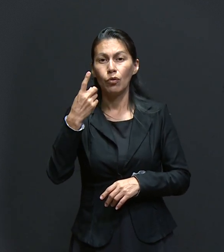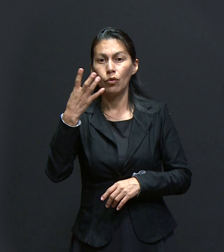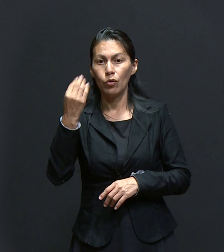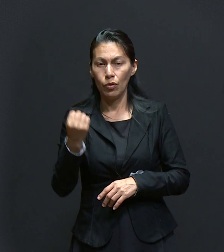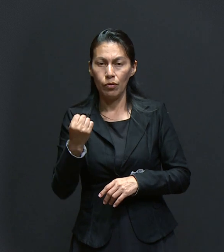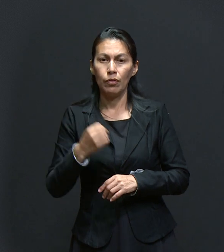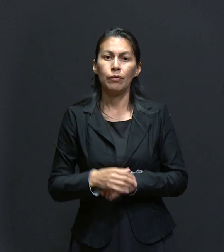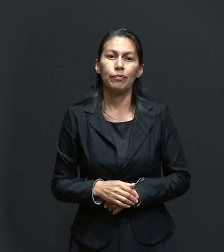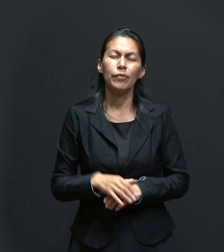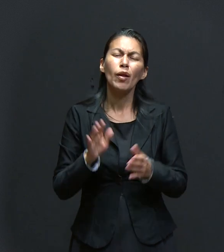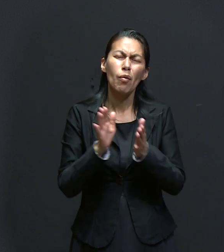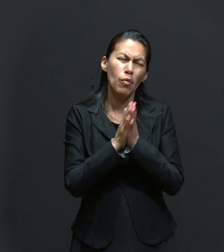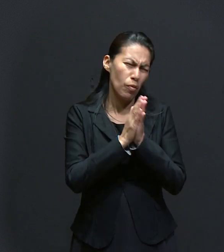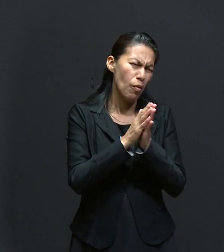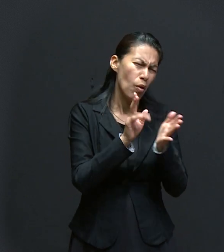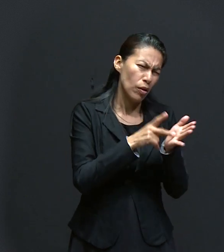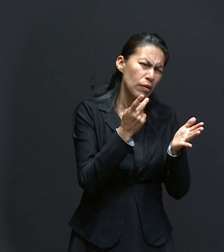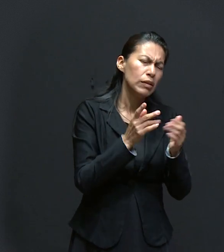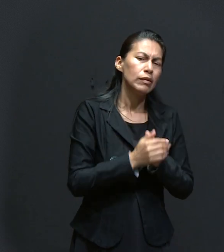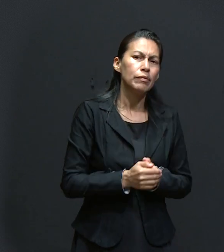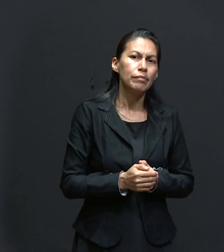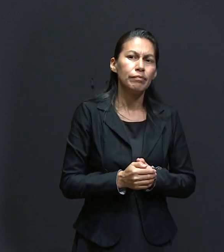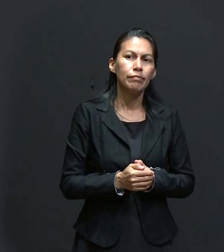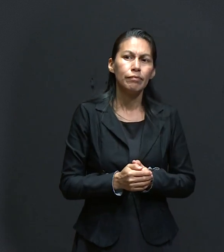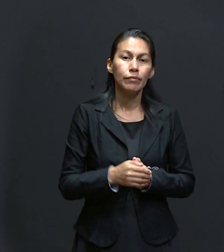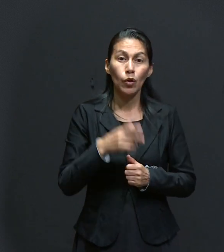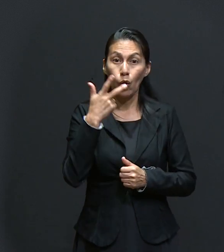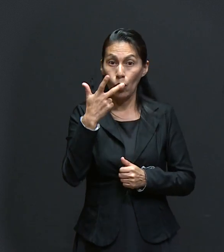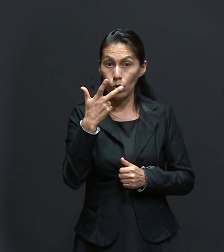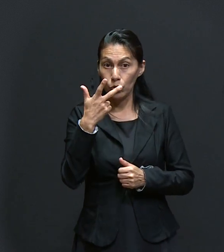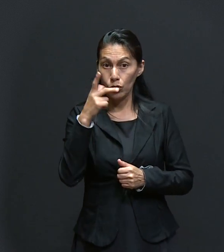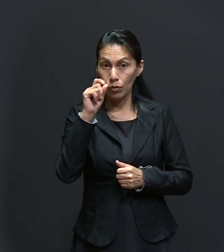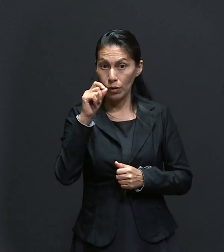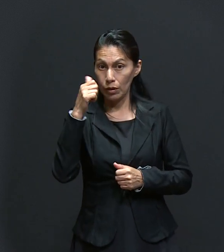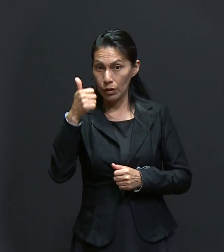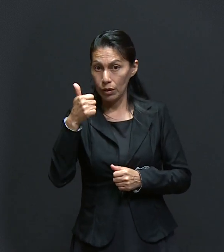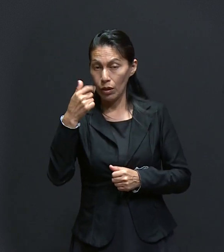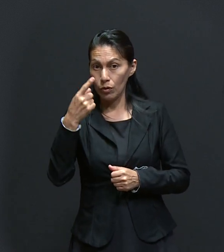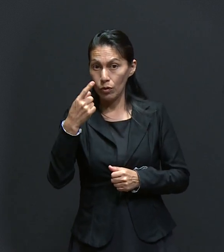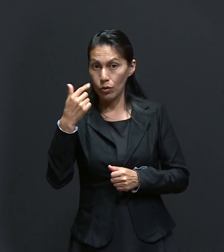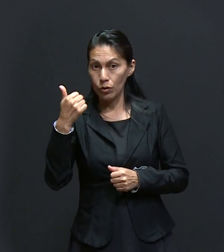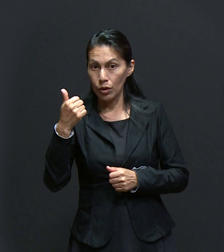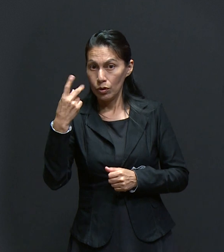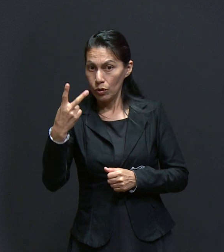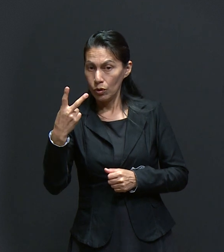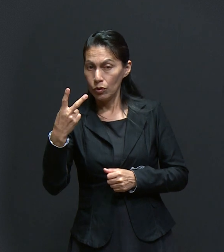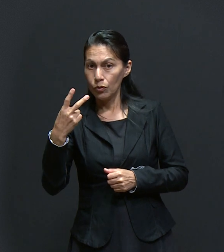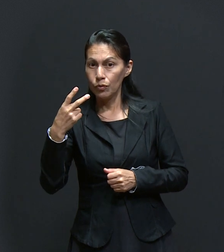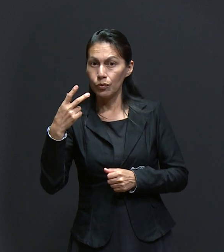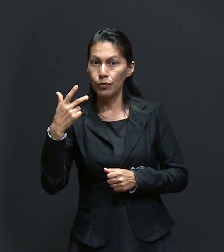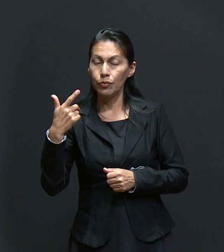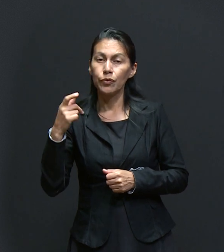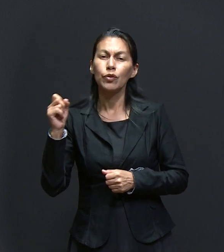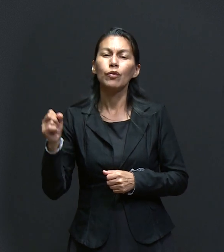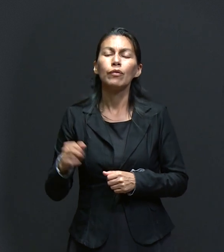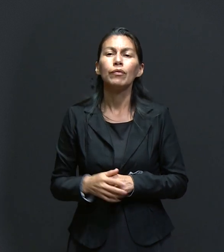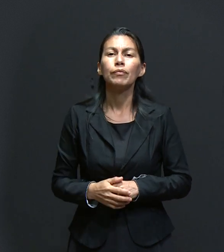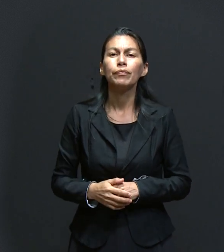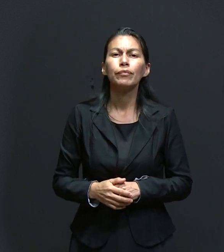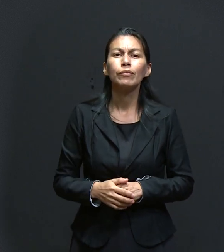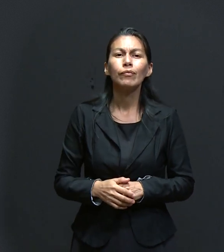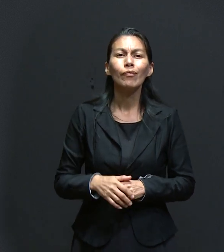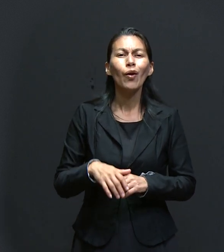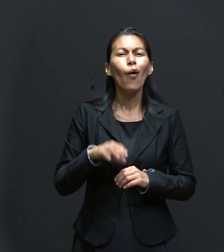27 190 es como un mensaje puedes repetir nuevamente ahí está ahora 26 16